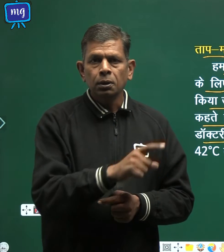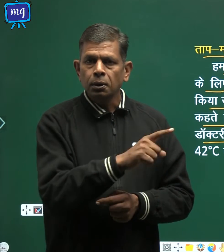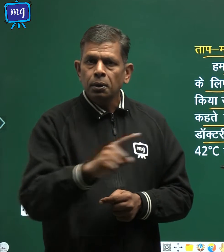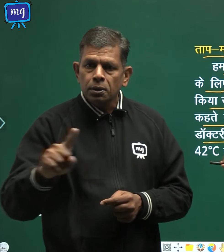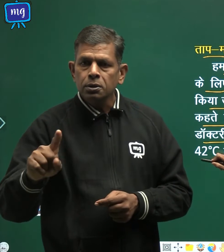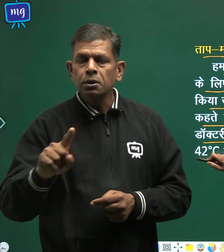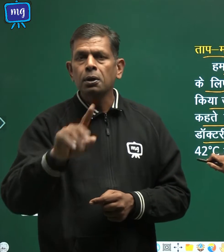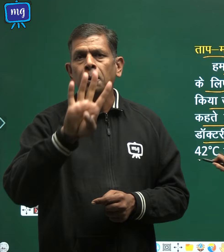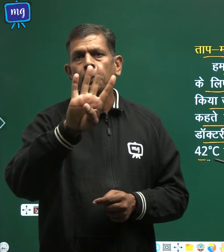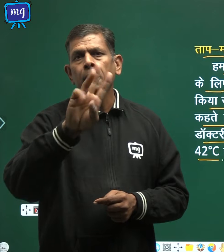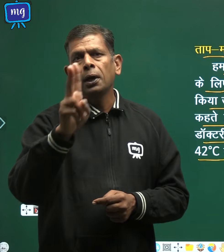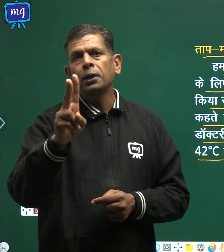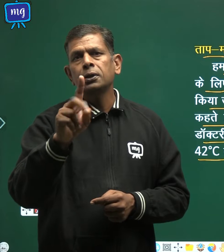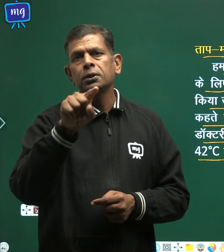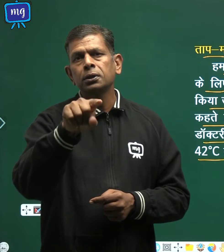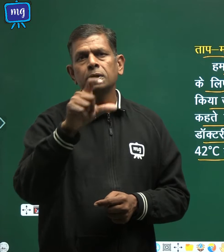42 डिग्री सेल्सियस तक के